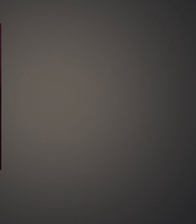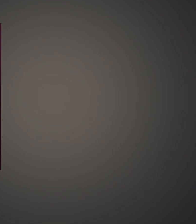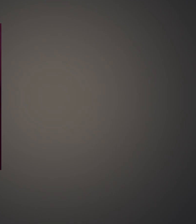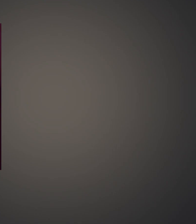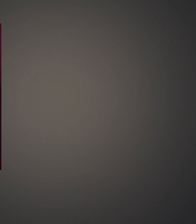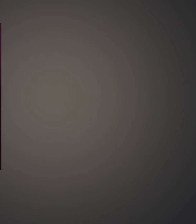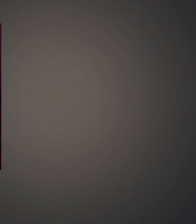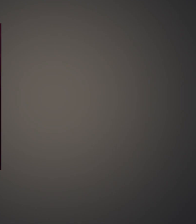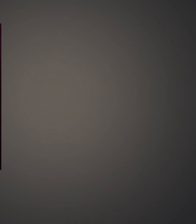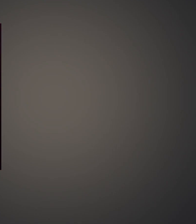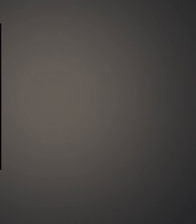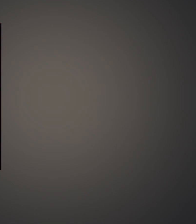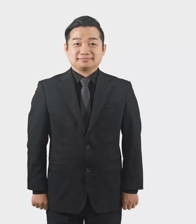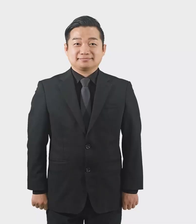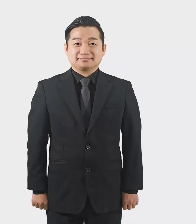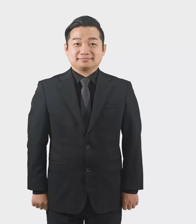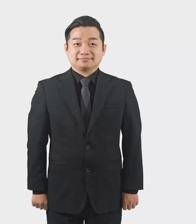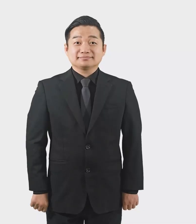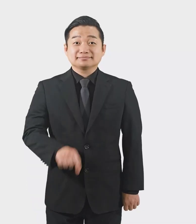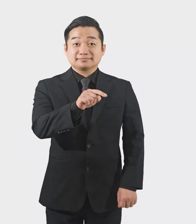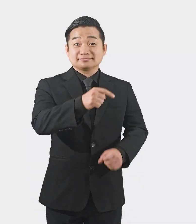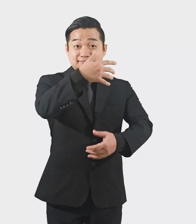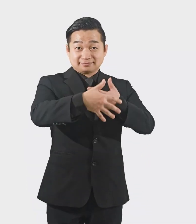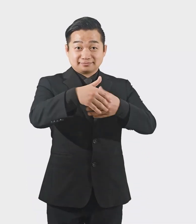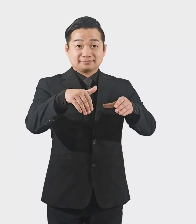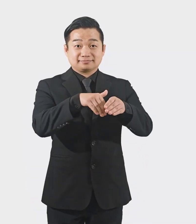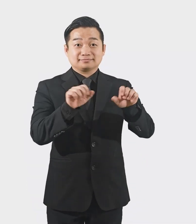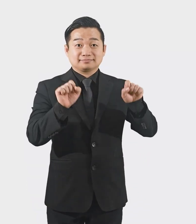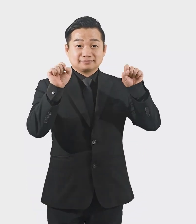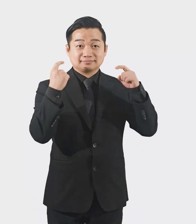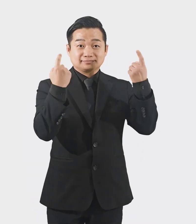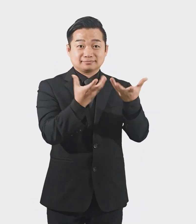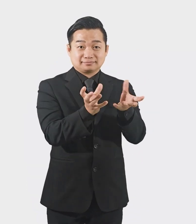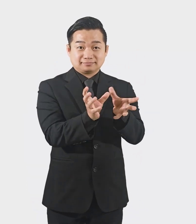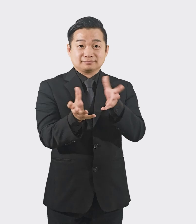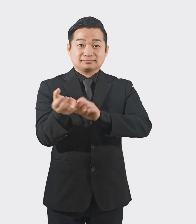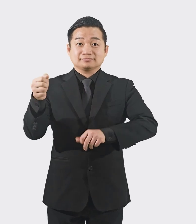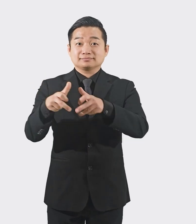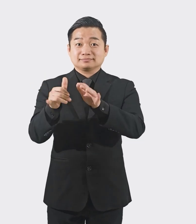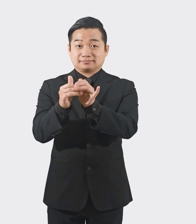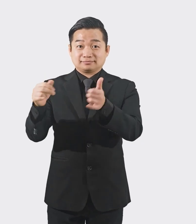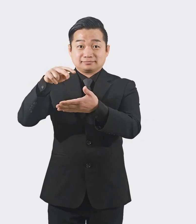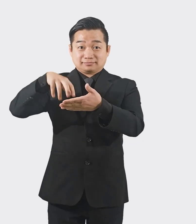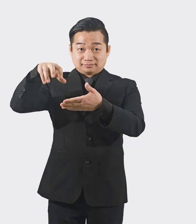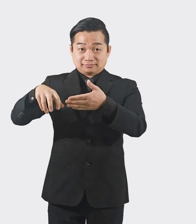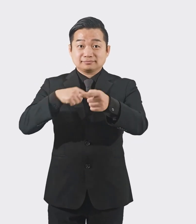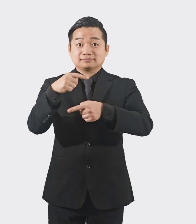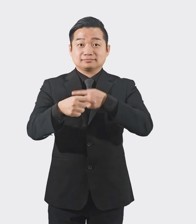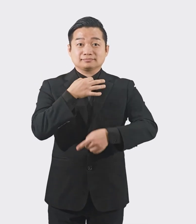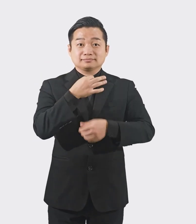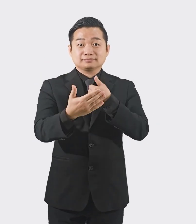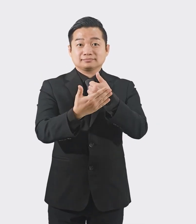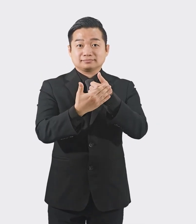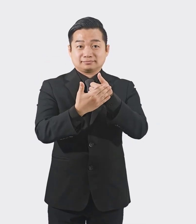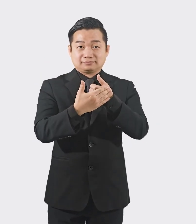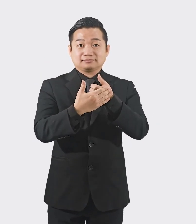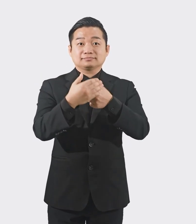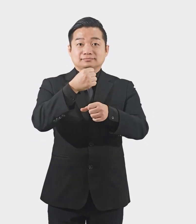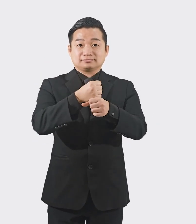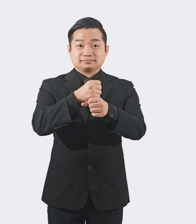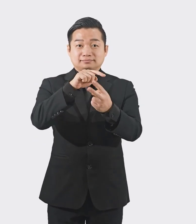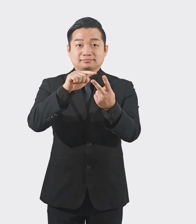그리고 아이는 평생 하반신을 못 쓰게 된다. 변호사 사무실. 유산의 90%는 따님과